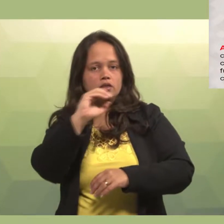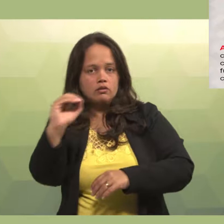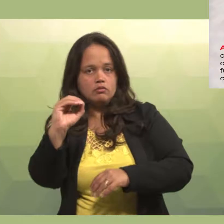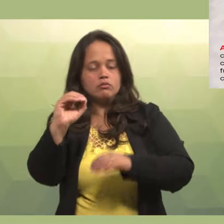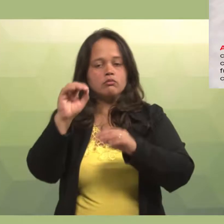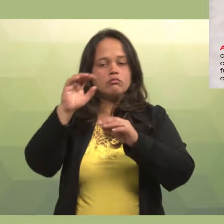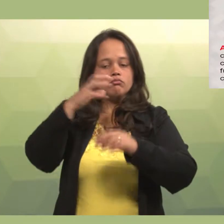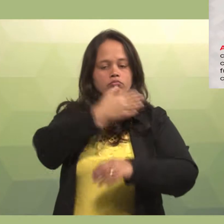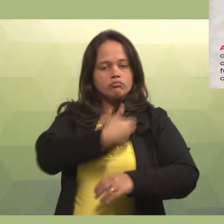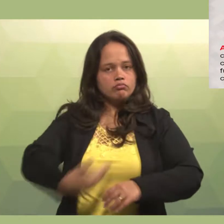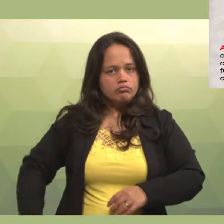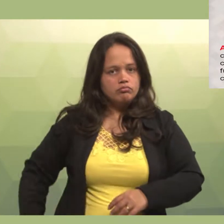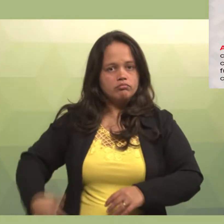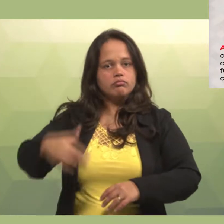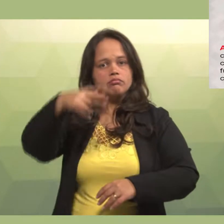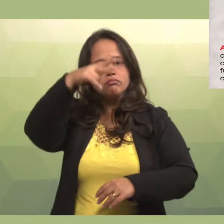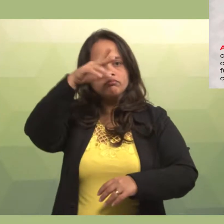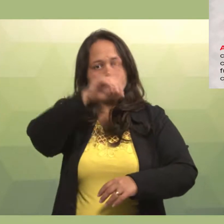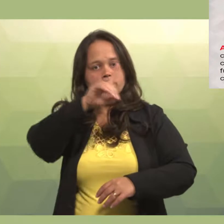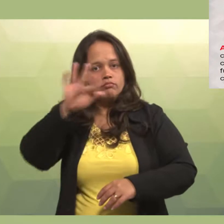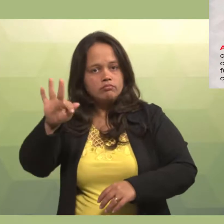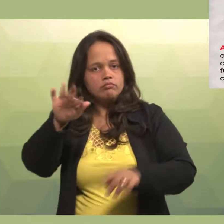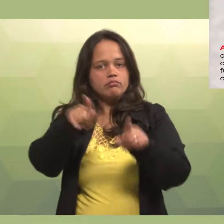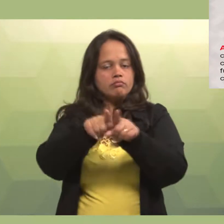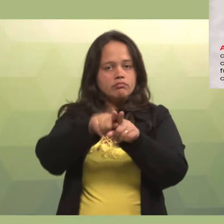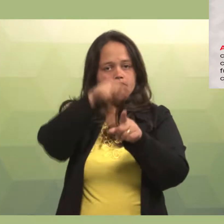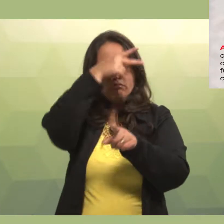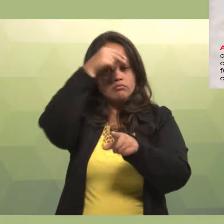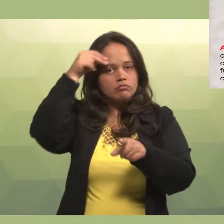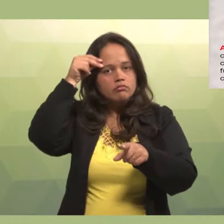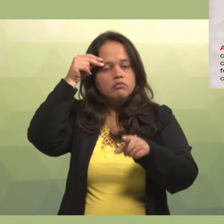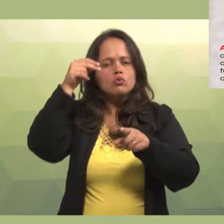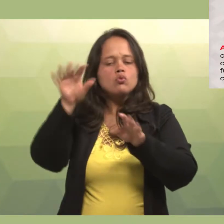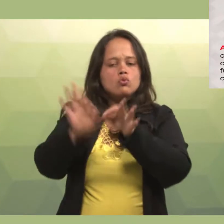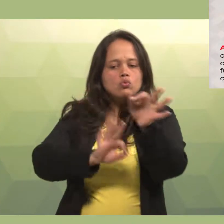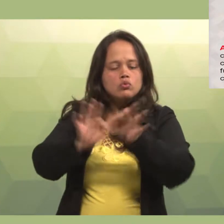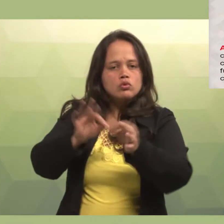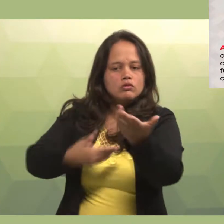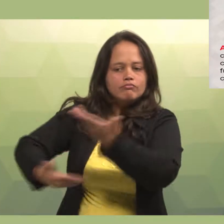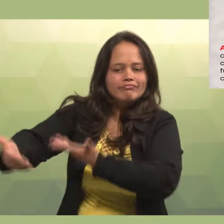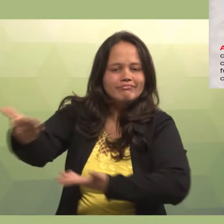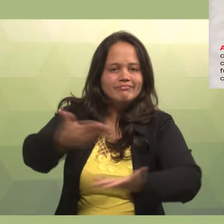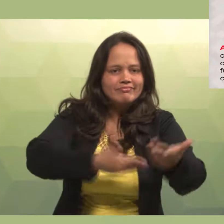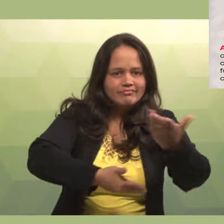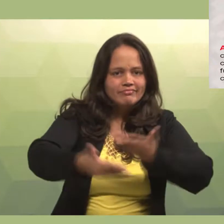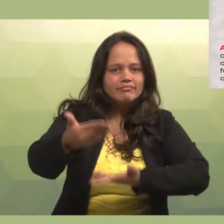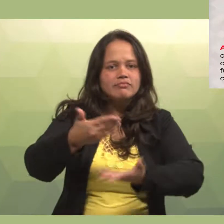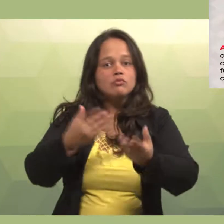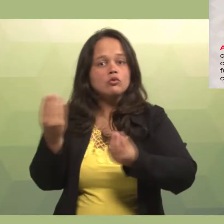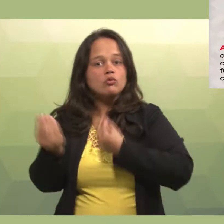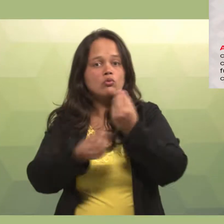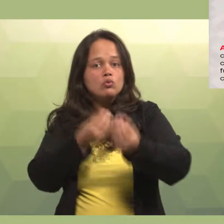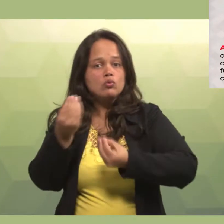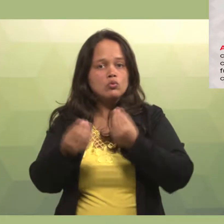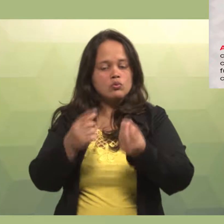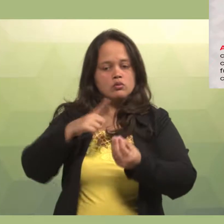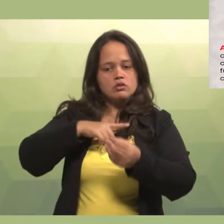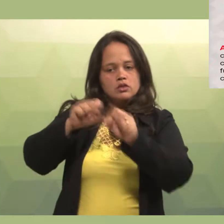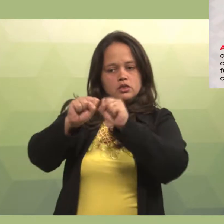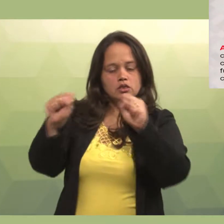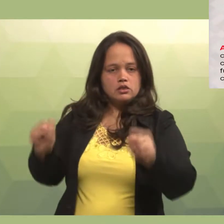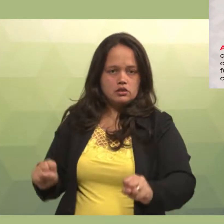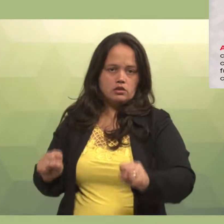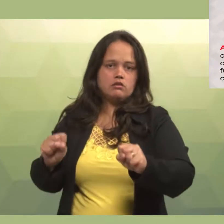Distrito Federal e os municípios organizarão, em regime de colaboração, os respectivos sistemas de